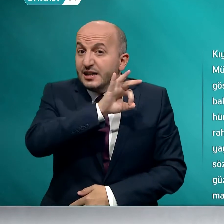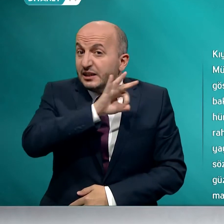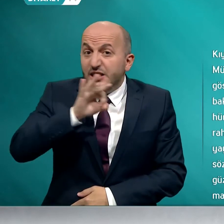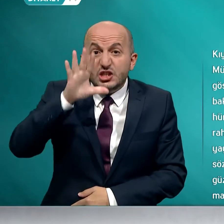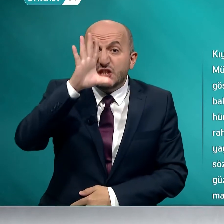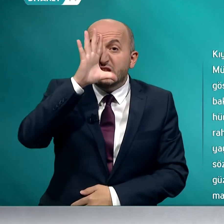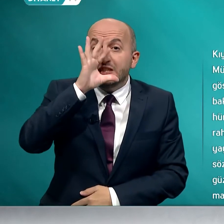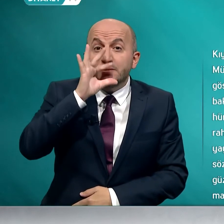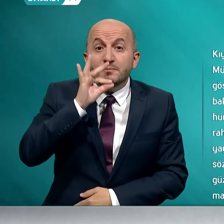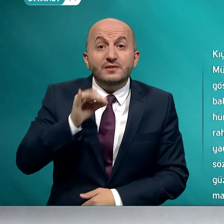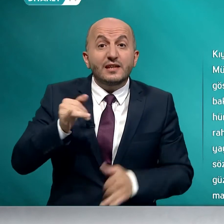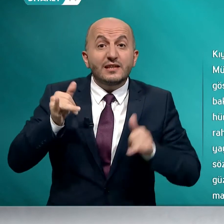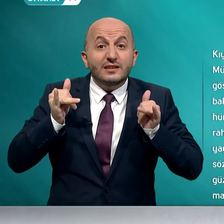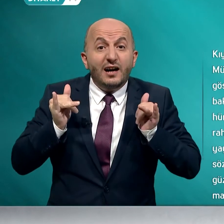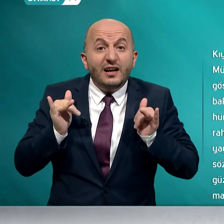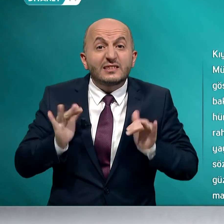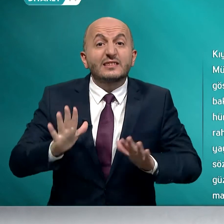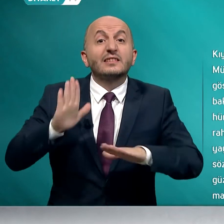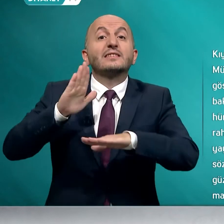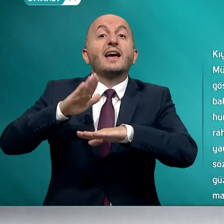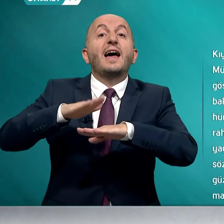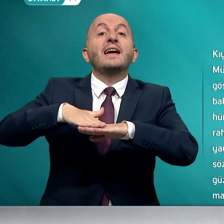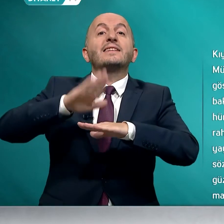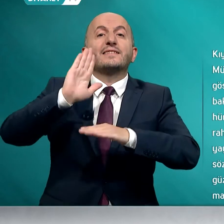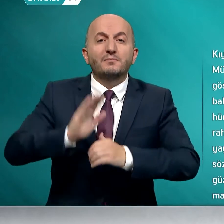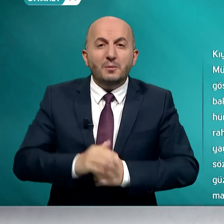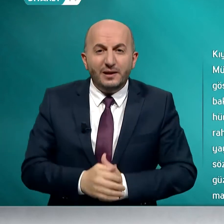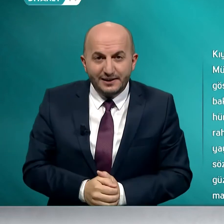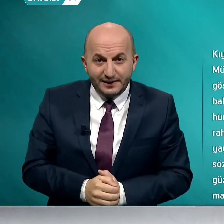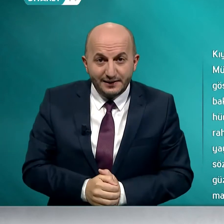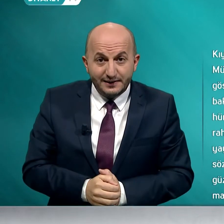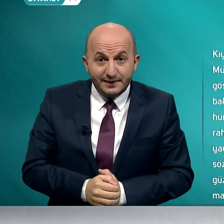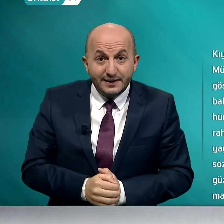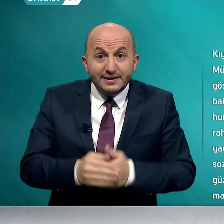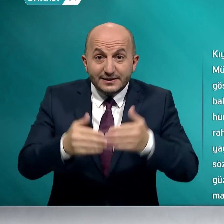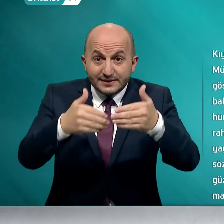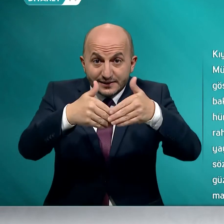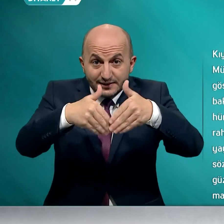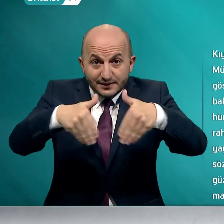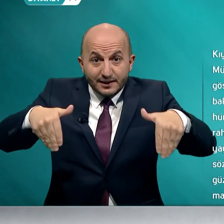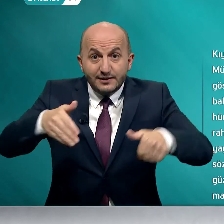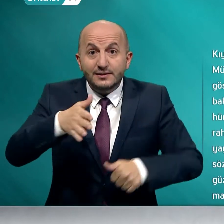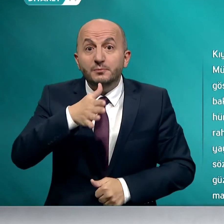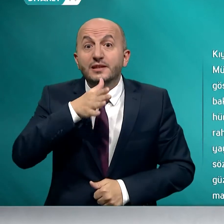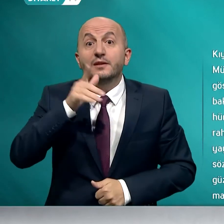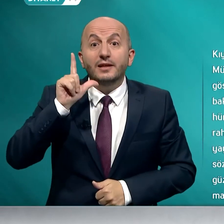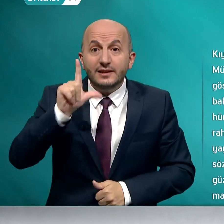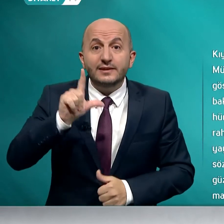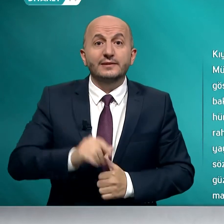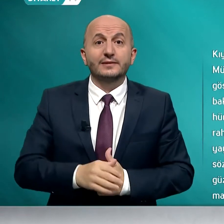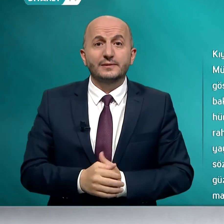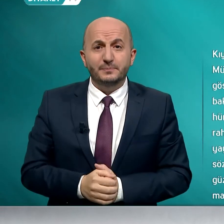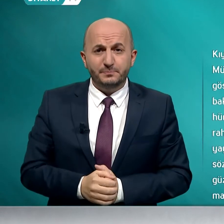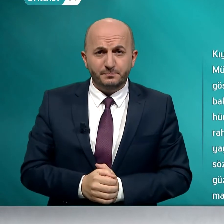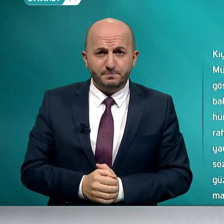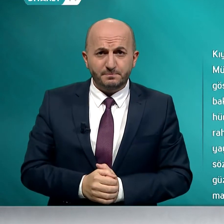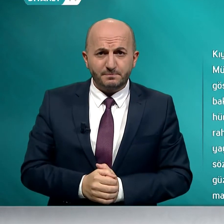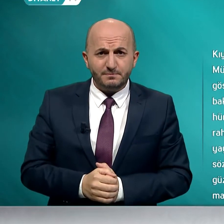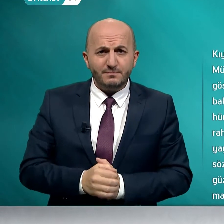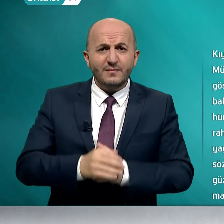Bakışlarıyla hiç kimseyi rahatsız etmemeli, sınırlarını bilmelidir.